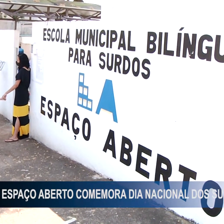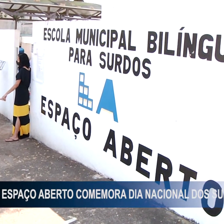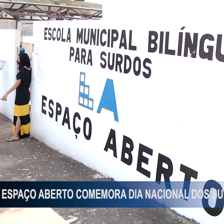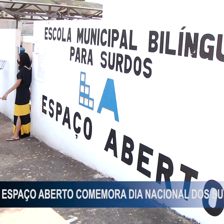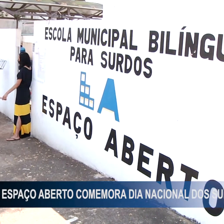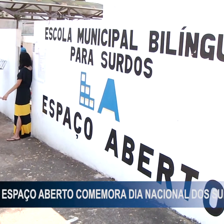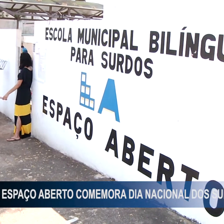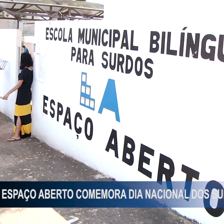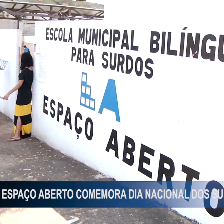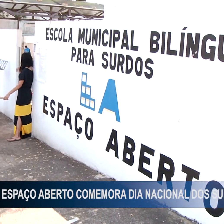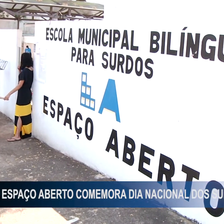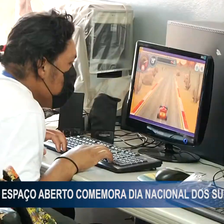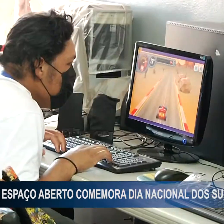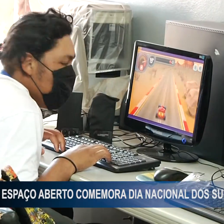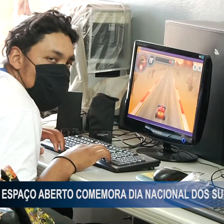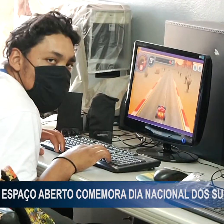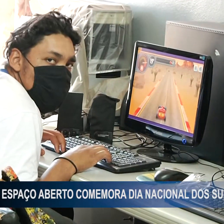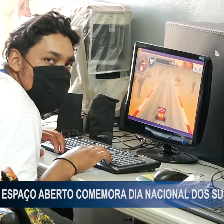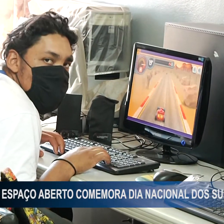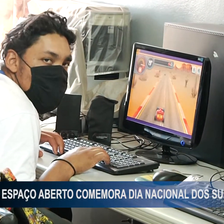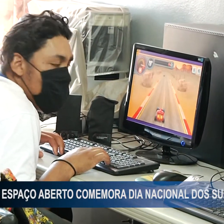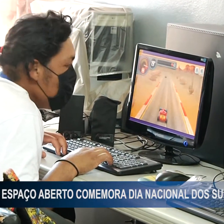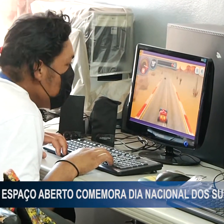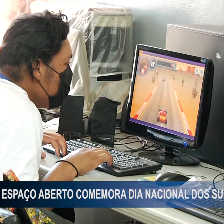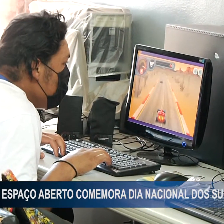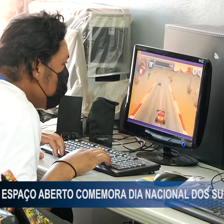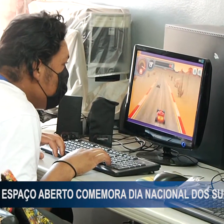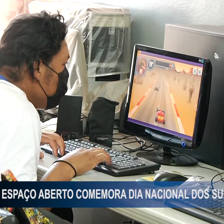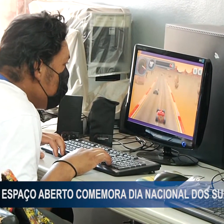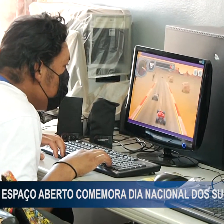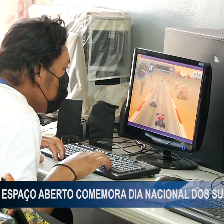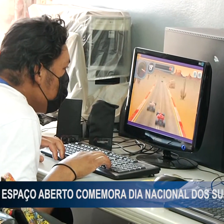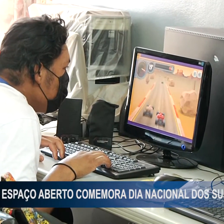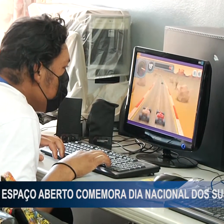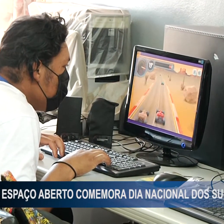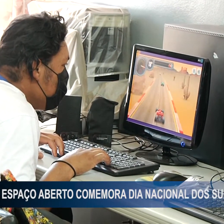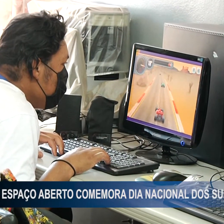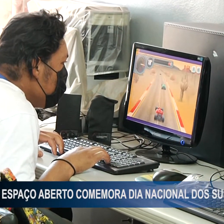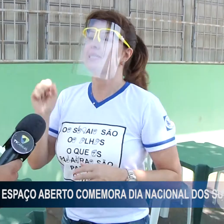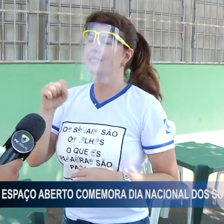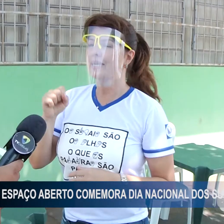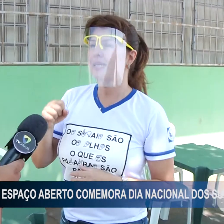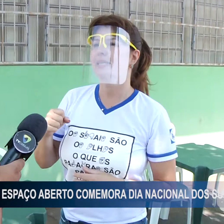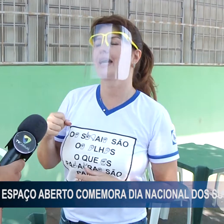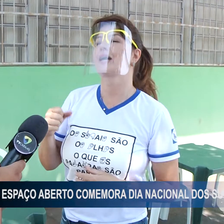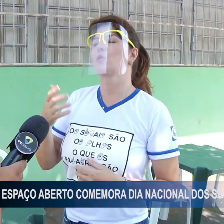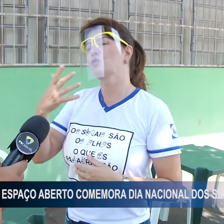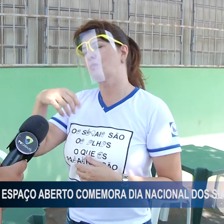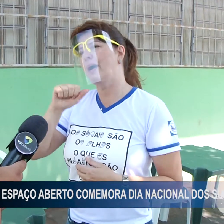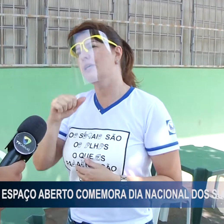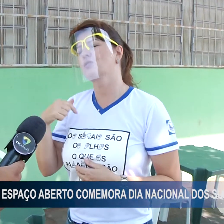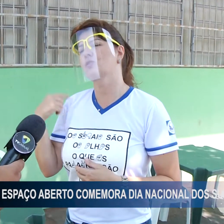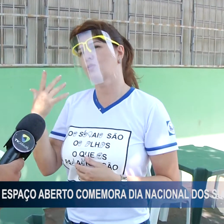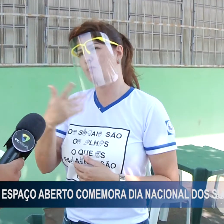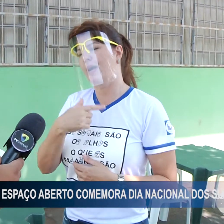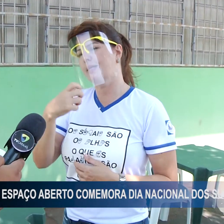escola atende atualmente 17 alunos de Campo Mourão e região. Sim, né? Os pais, nossos pais,